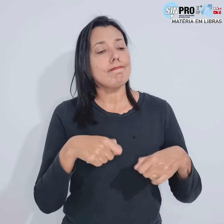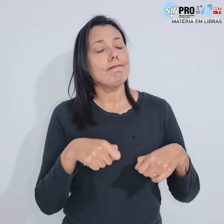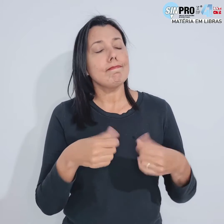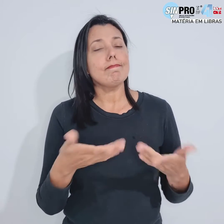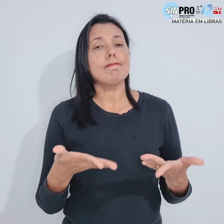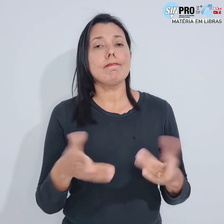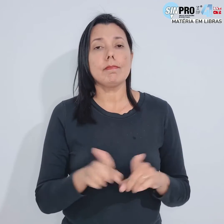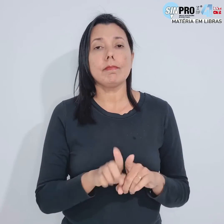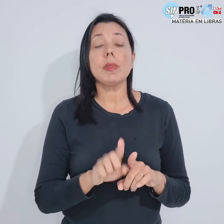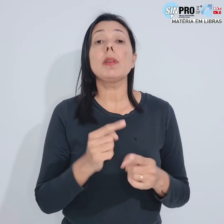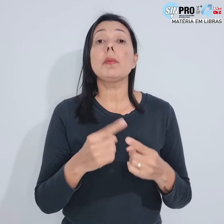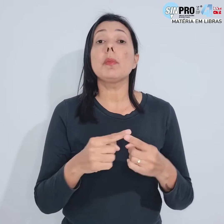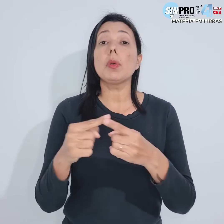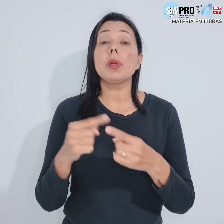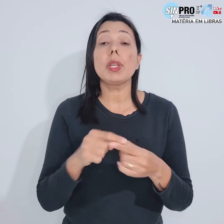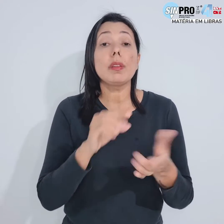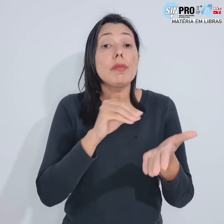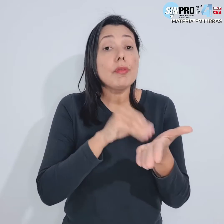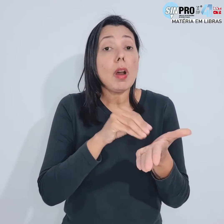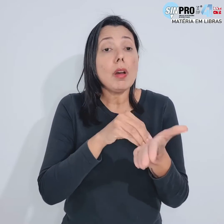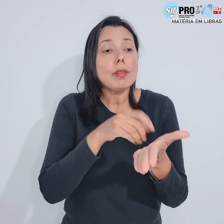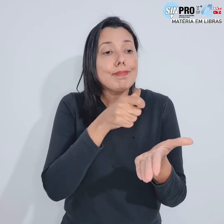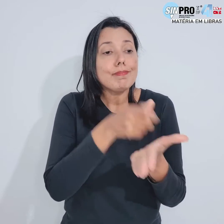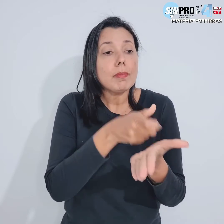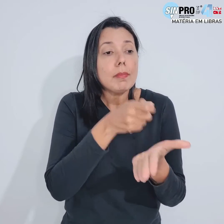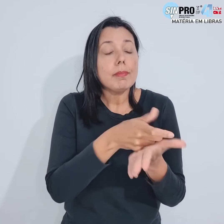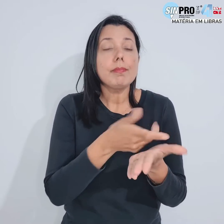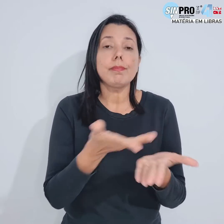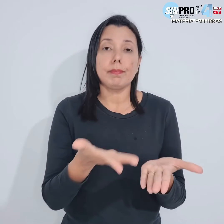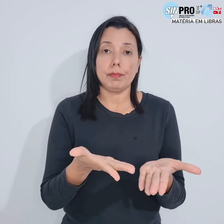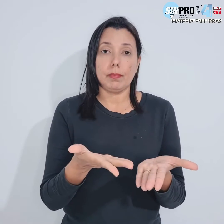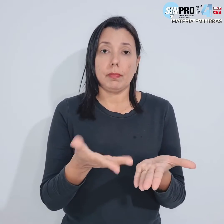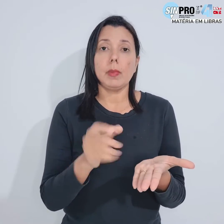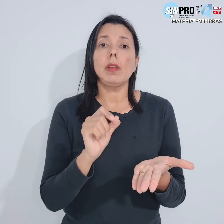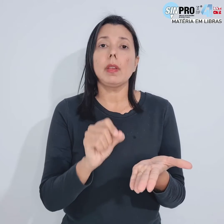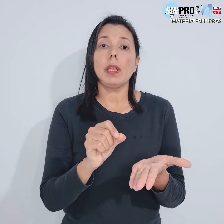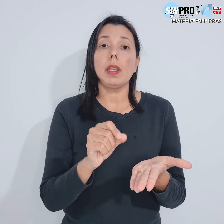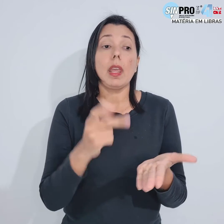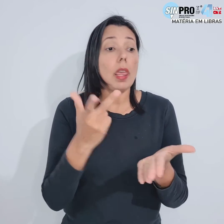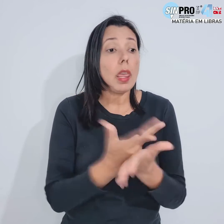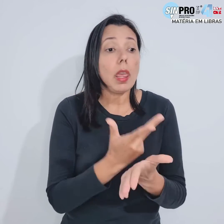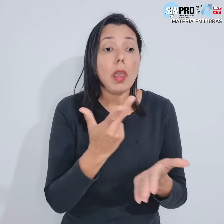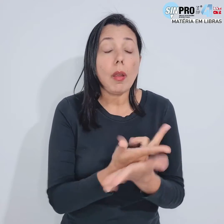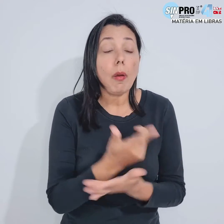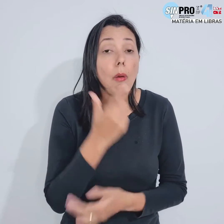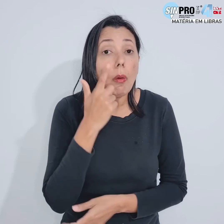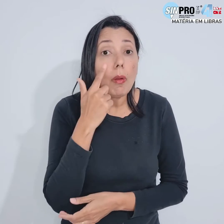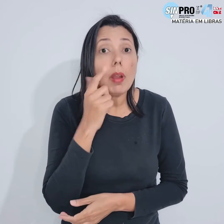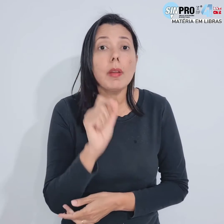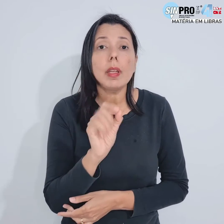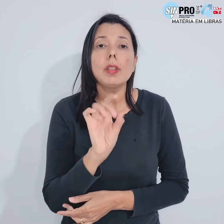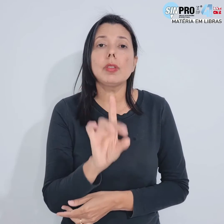necessário, devido à falta de investimento. É um grave erro olhar somente o lado